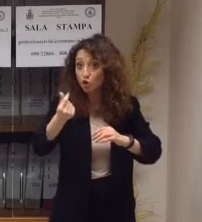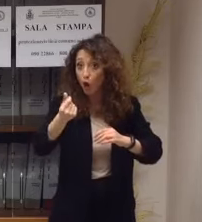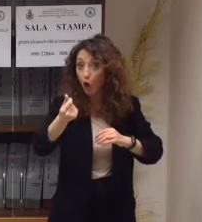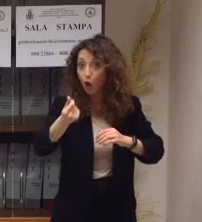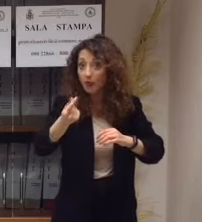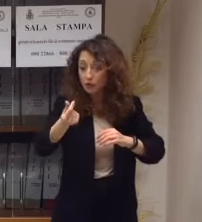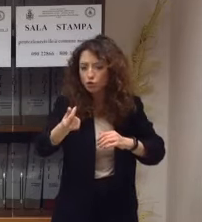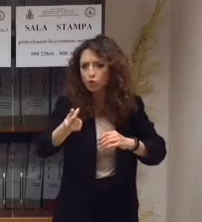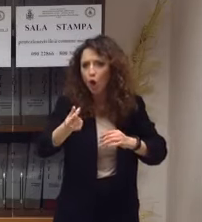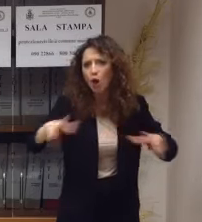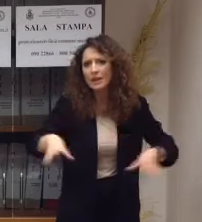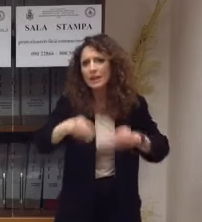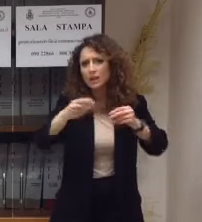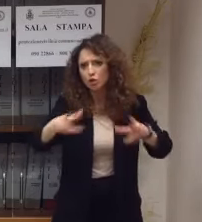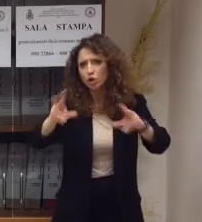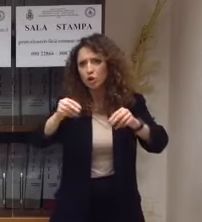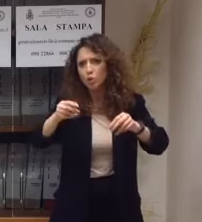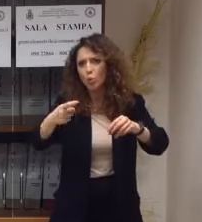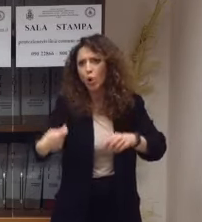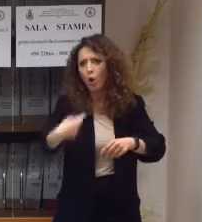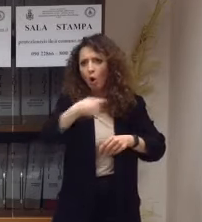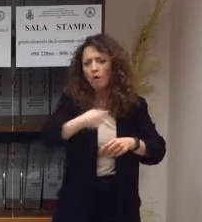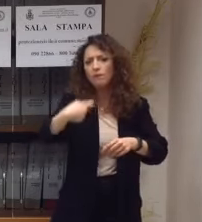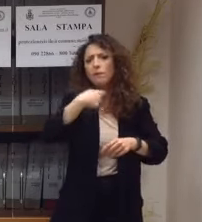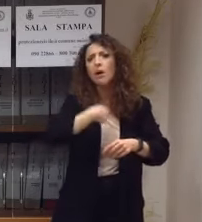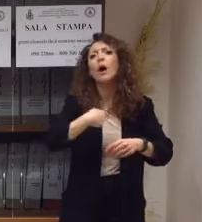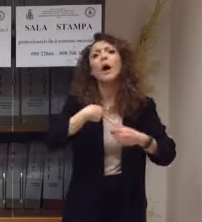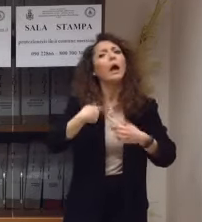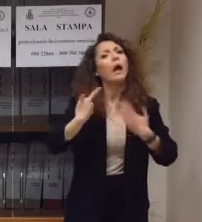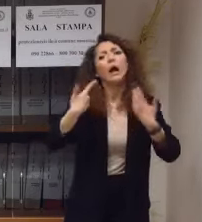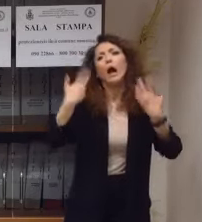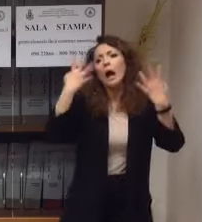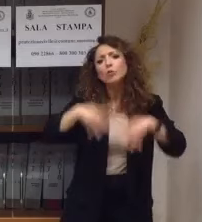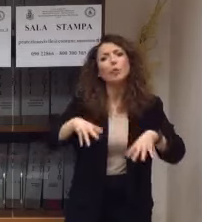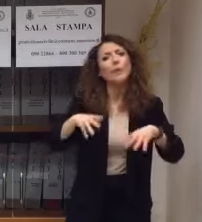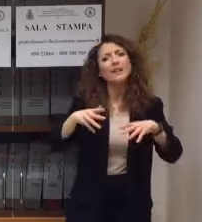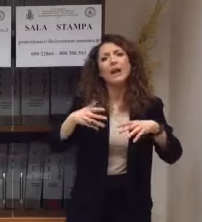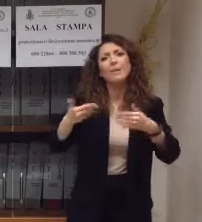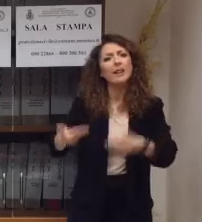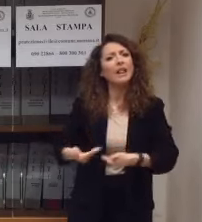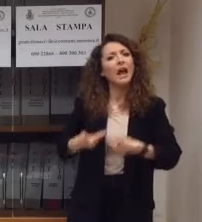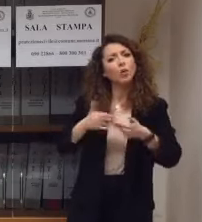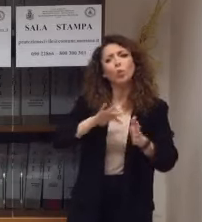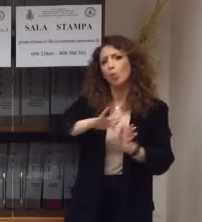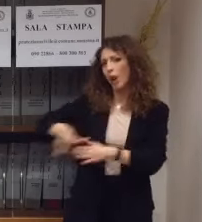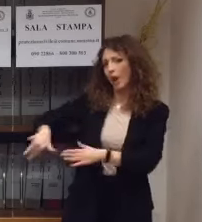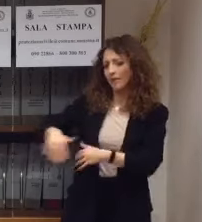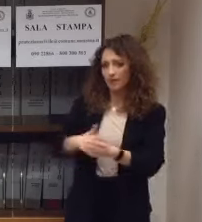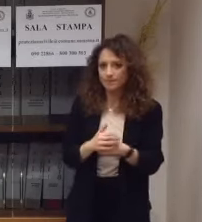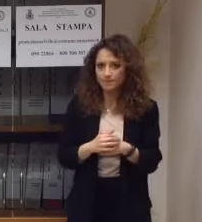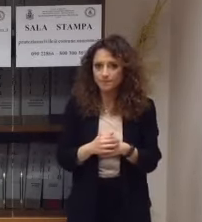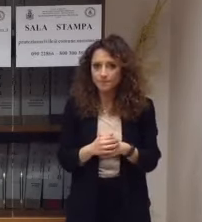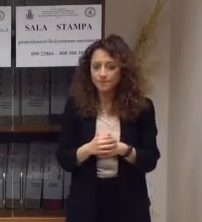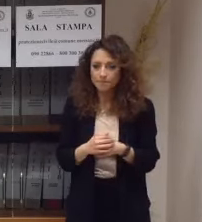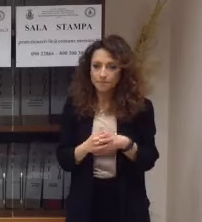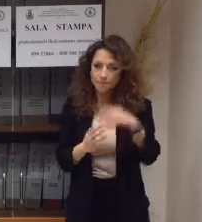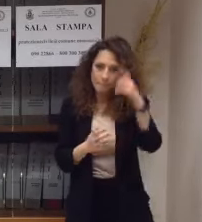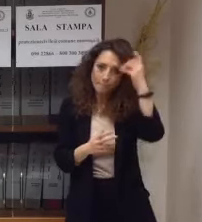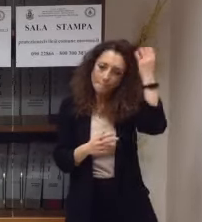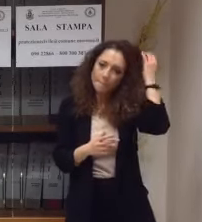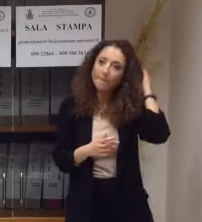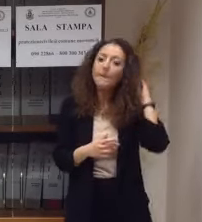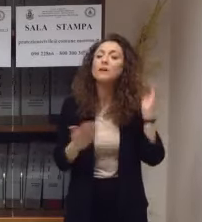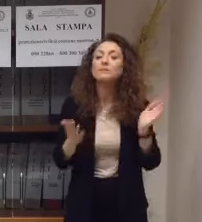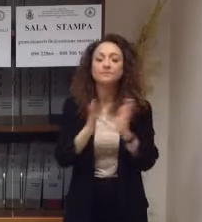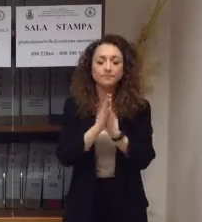se un soggetto dovrà prendere 600 euro, un imprenditore come in questo caso, li prenderà quando? A fine aprile. Ora